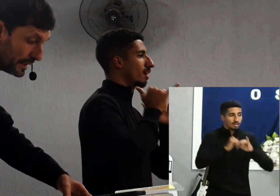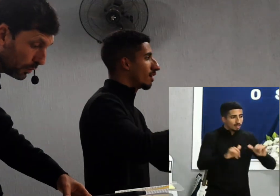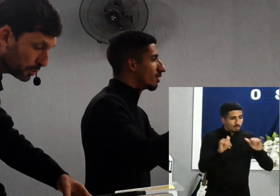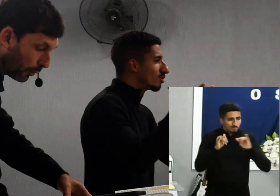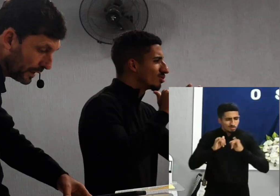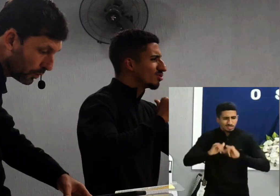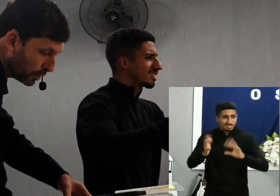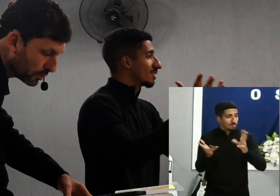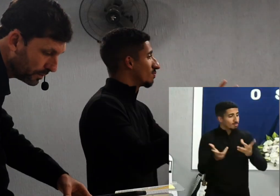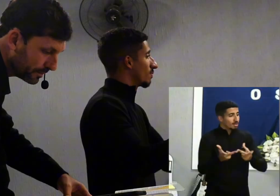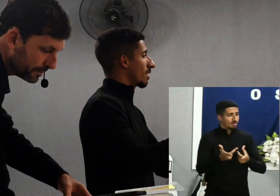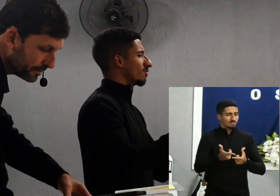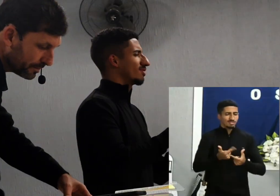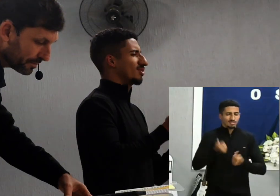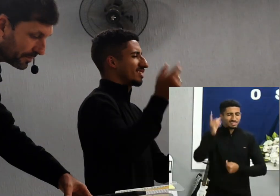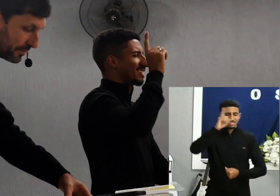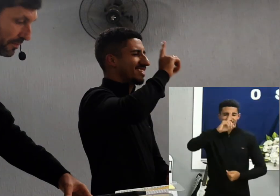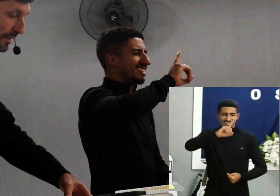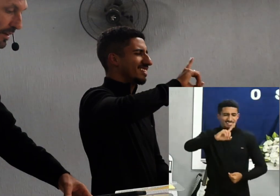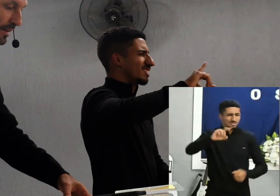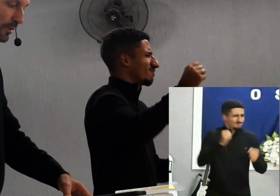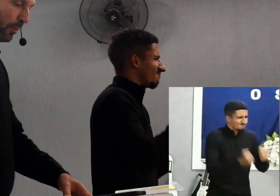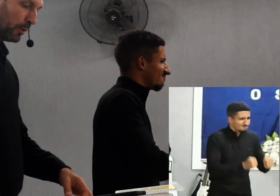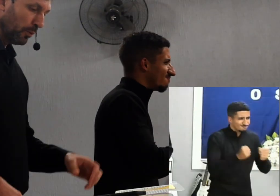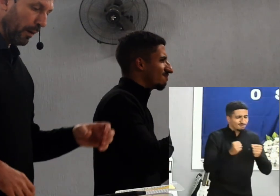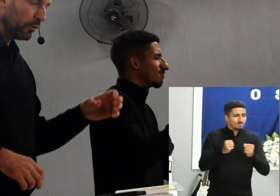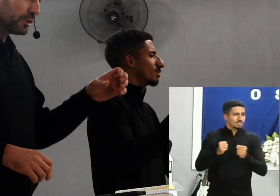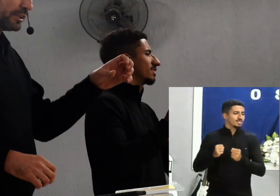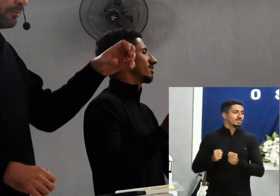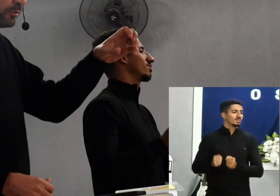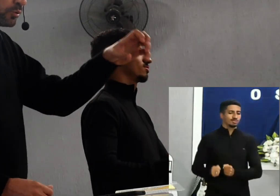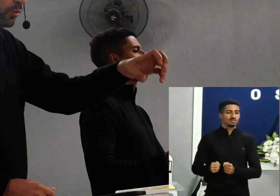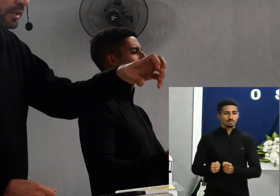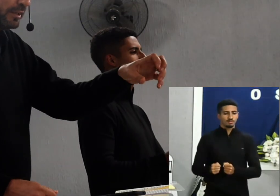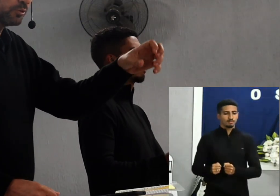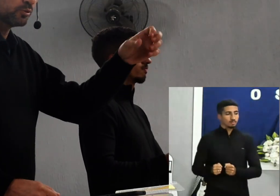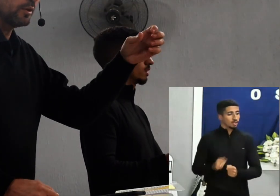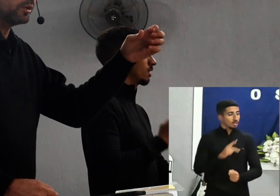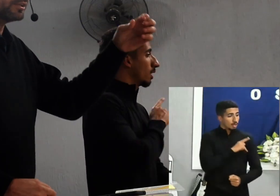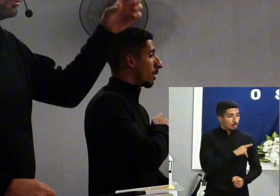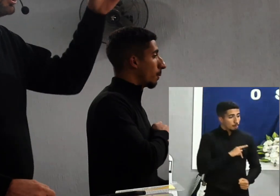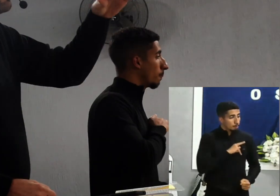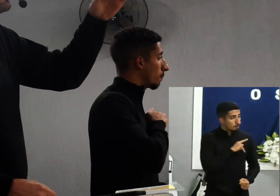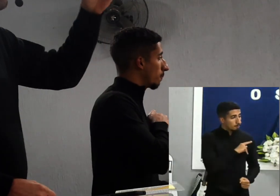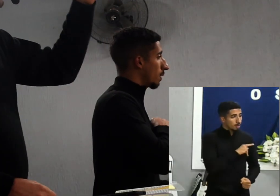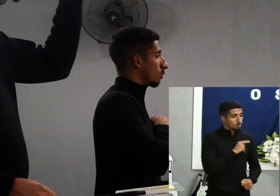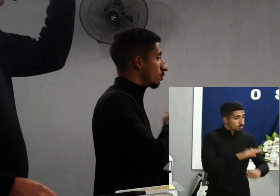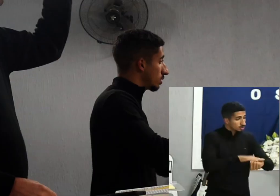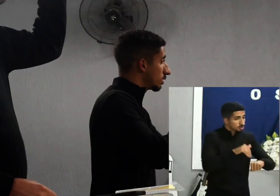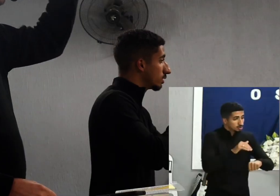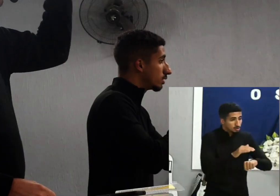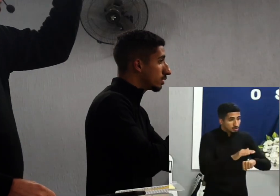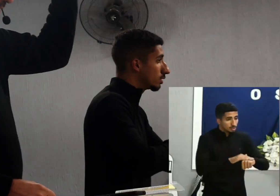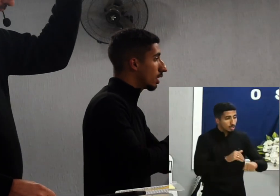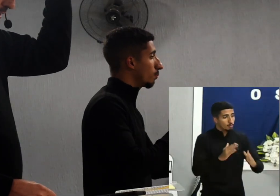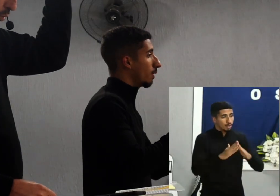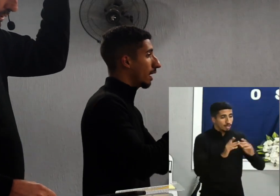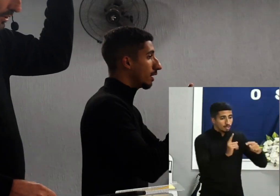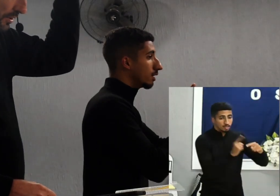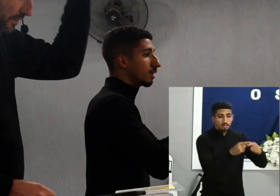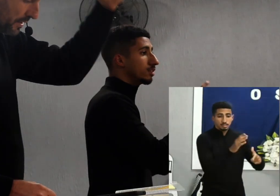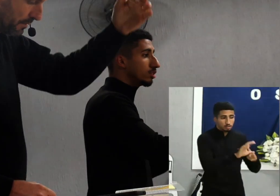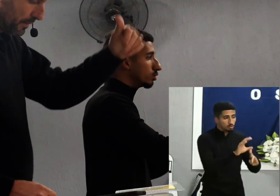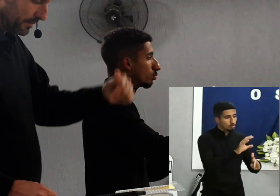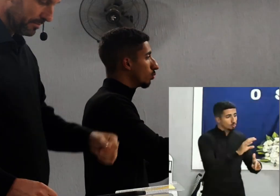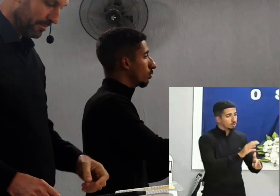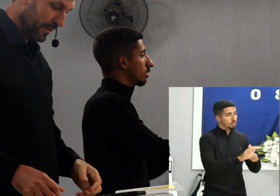Olha que Deus poderoso. O apóstolo Paulo está chamando os coríntios, o Senhor está nos chamando para enxergarmos as coisas